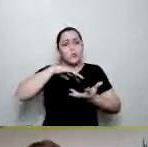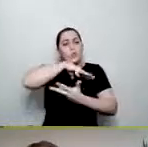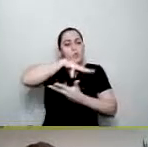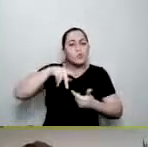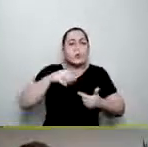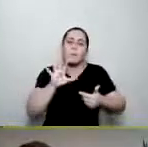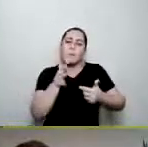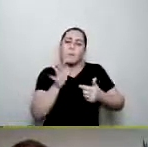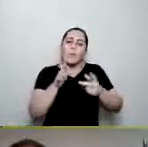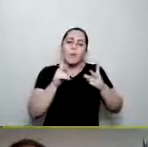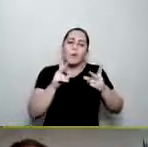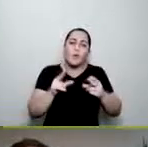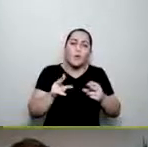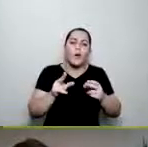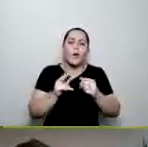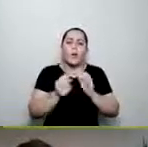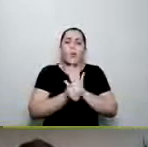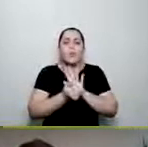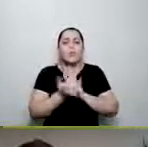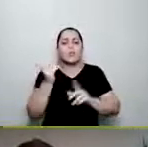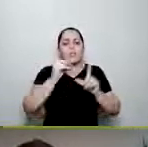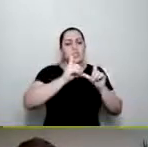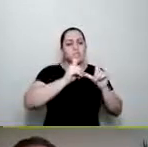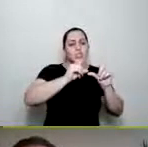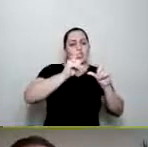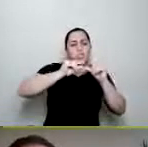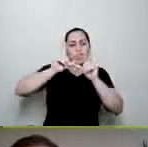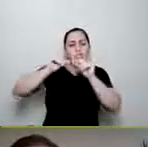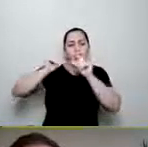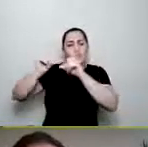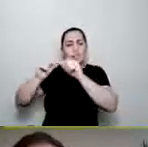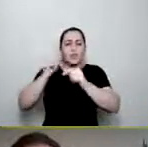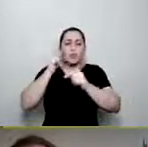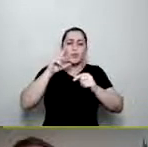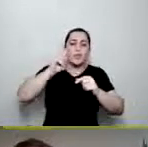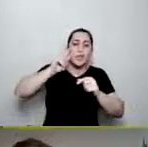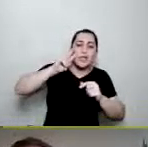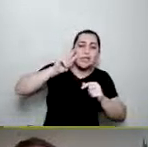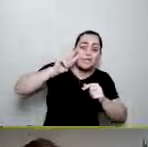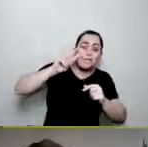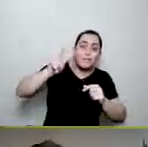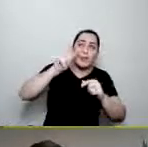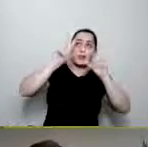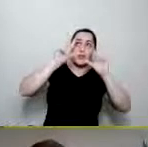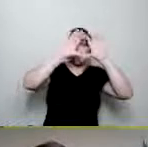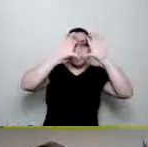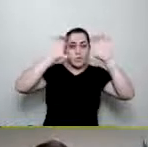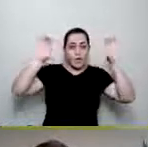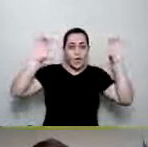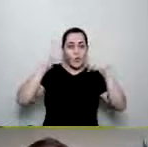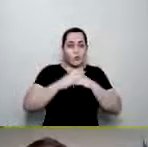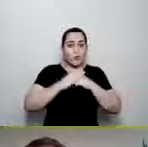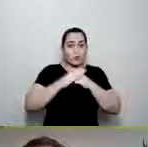igual ao número das estrelas que a gente consegue ver de olho nu no céu durante o